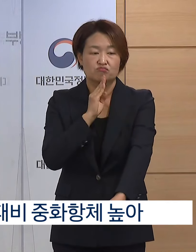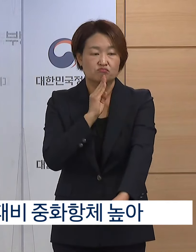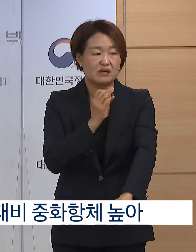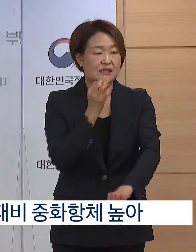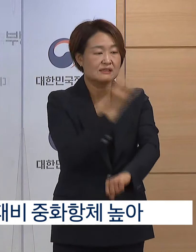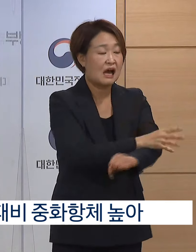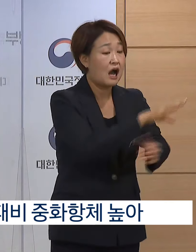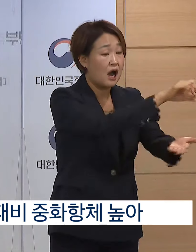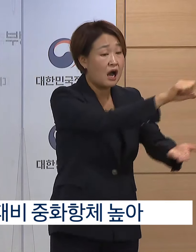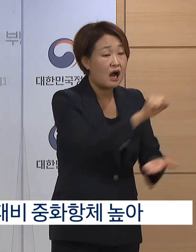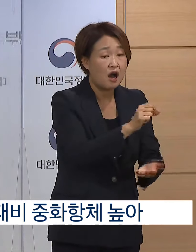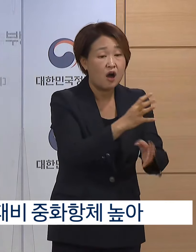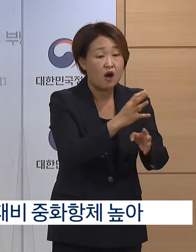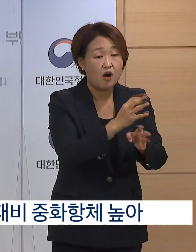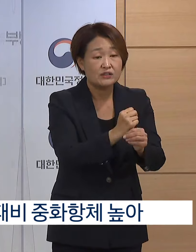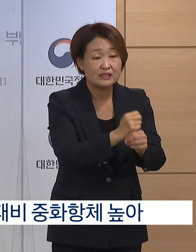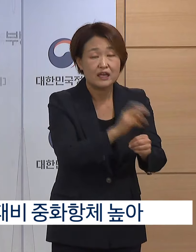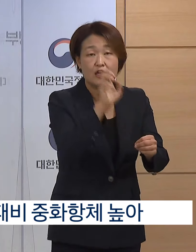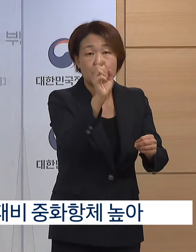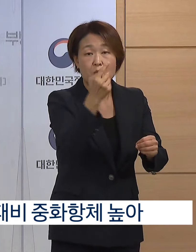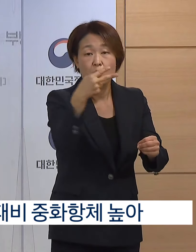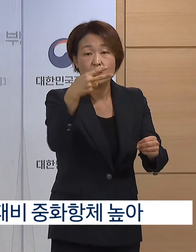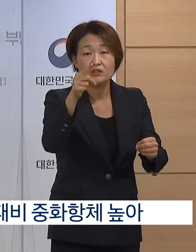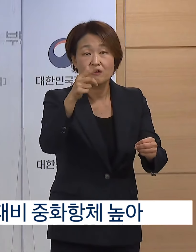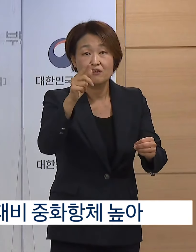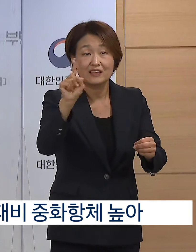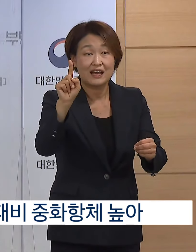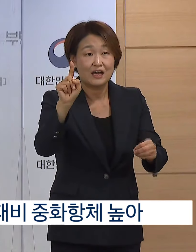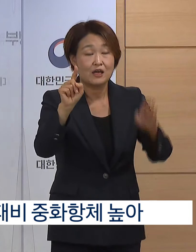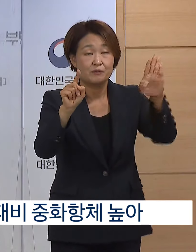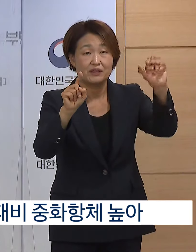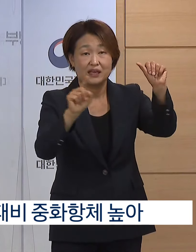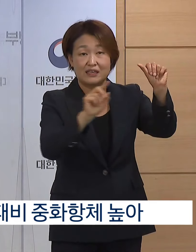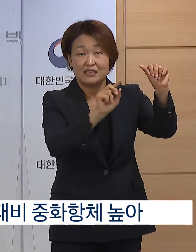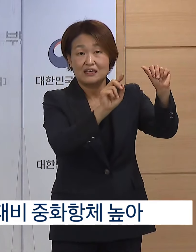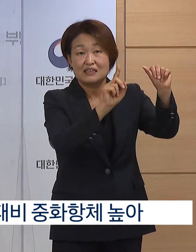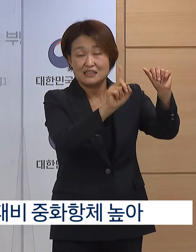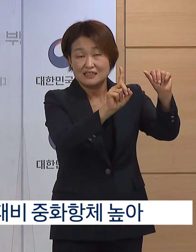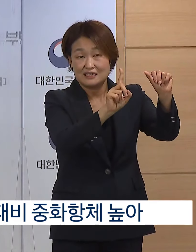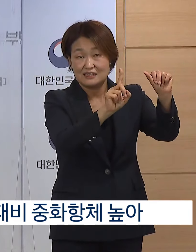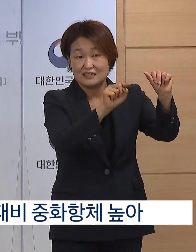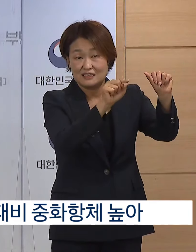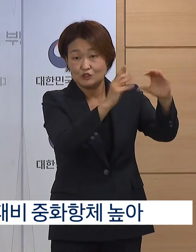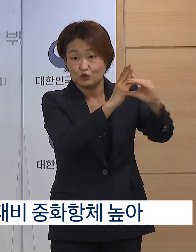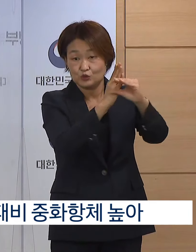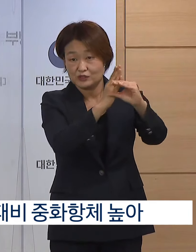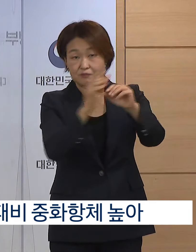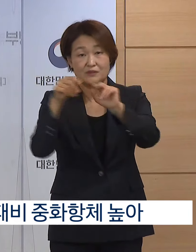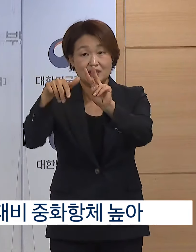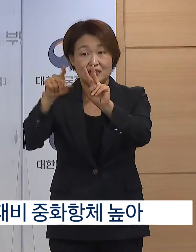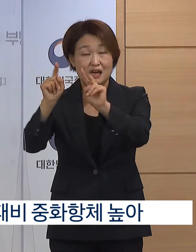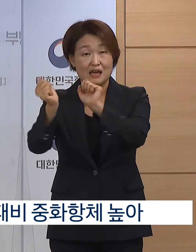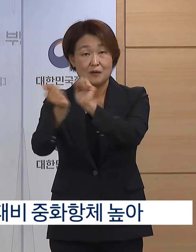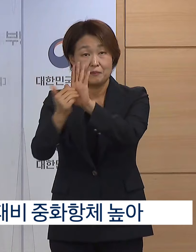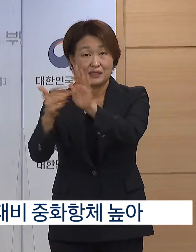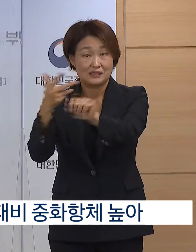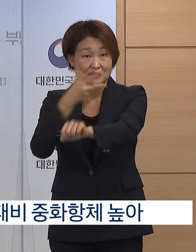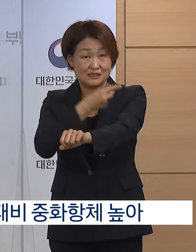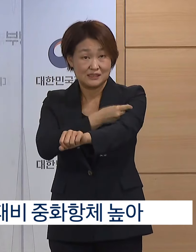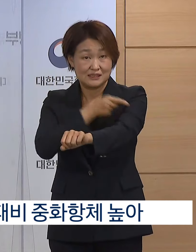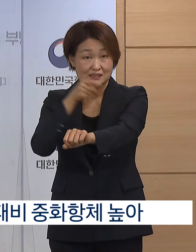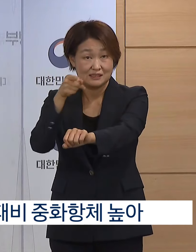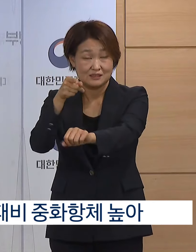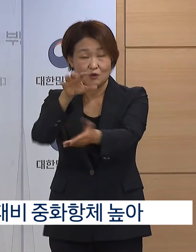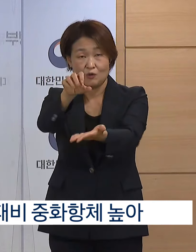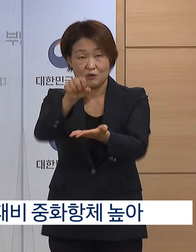등이 구체화된 모더나의 BA.1 기반 이가 백신을 중심으로 수립하되 방역